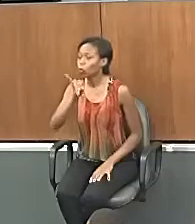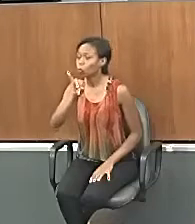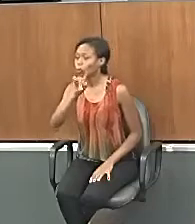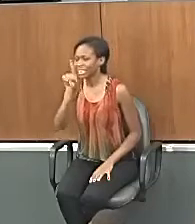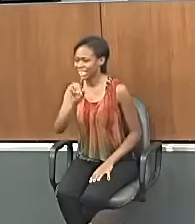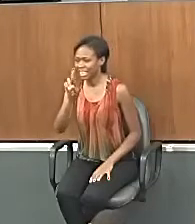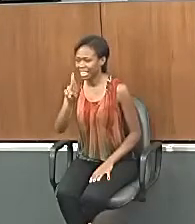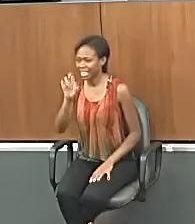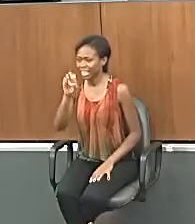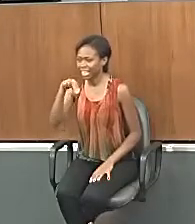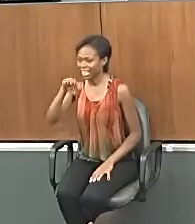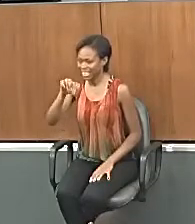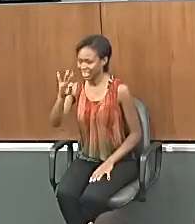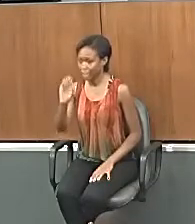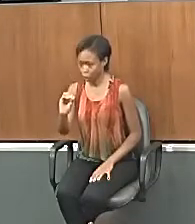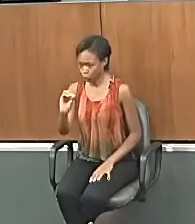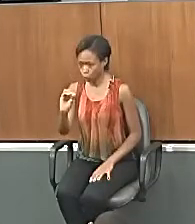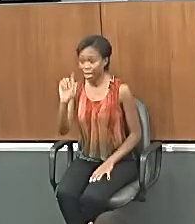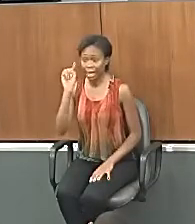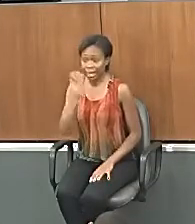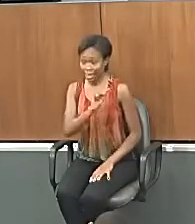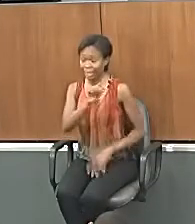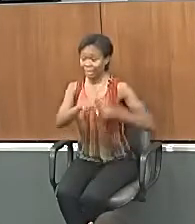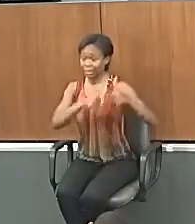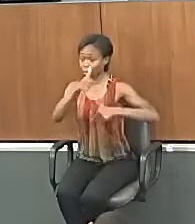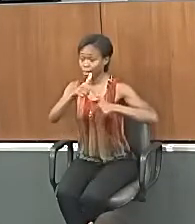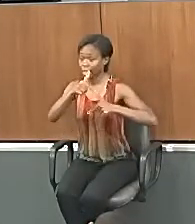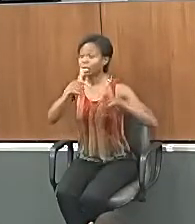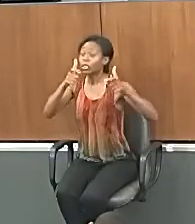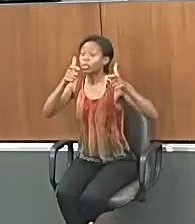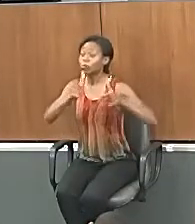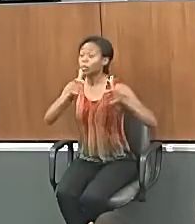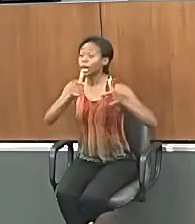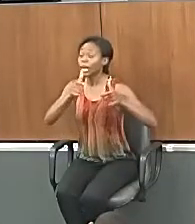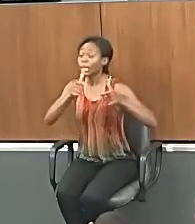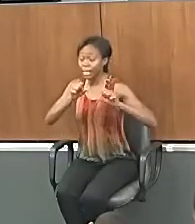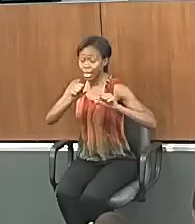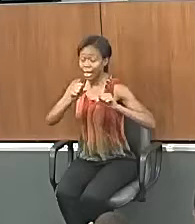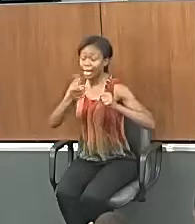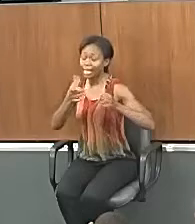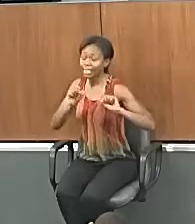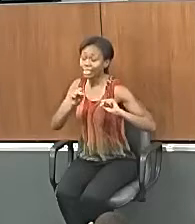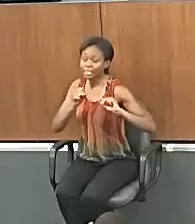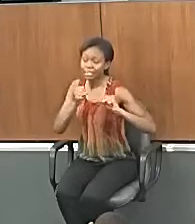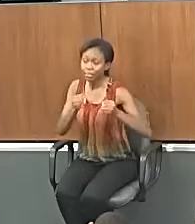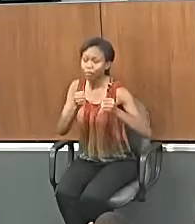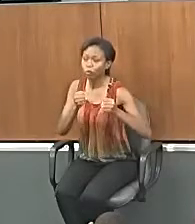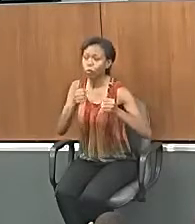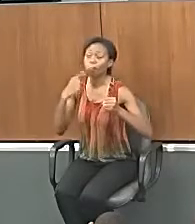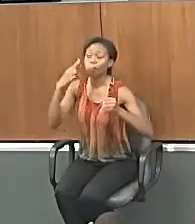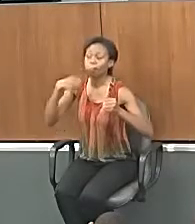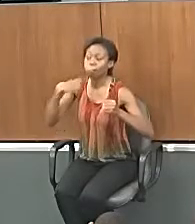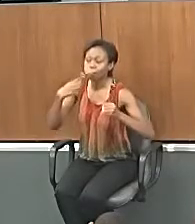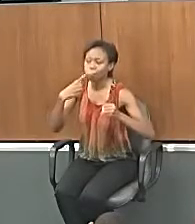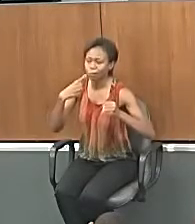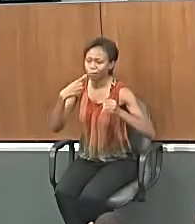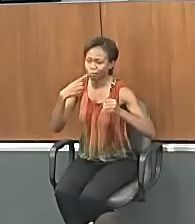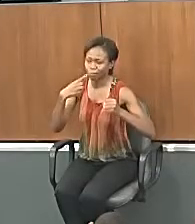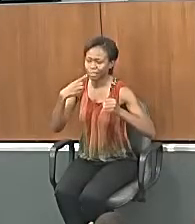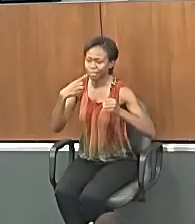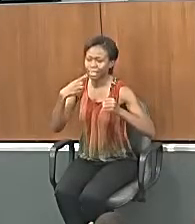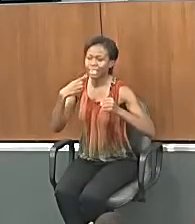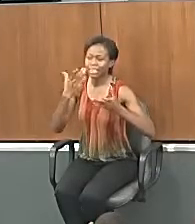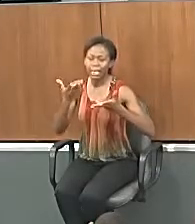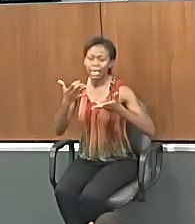pinheiro que é defensor público coordenador adjunto da comissão especial do direito da pessoa com deficiência da